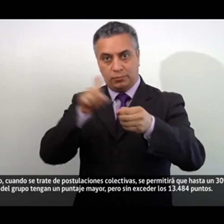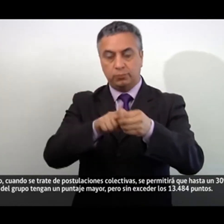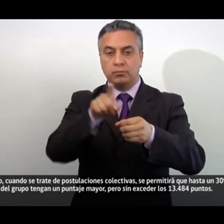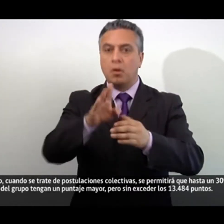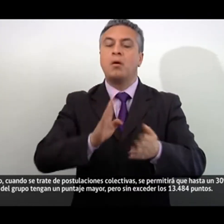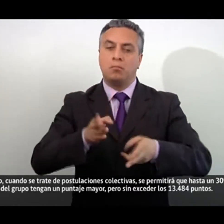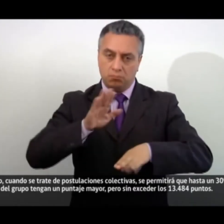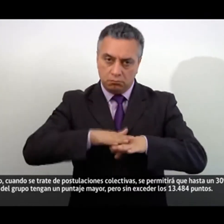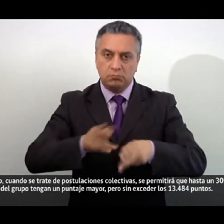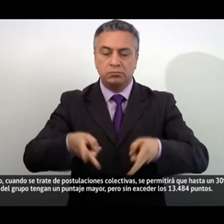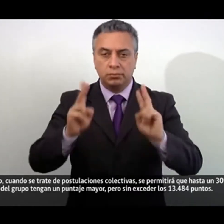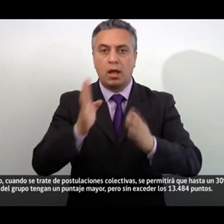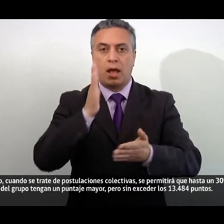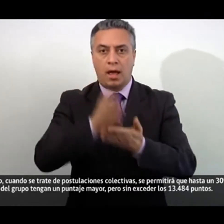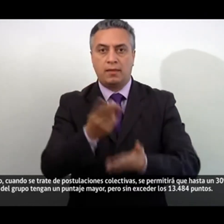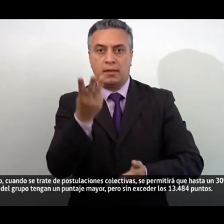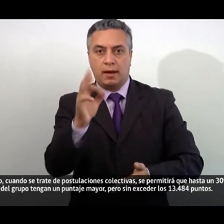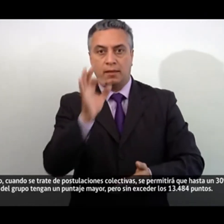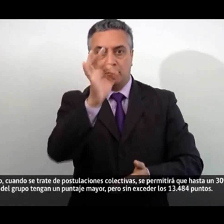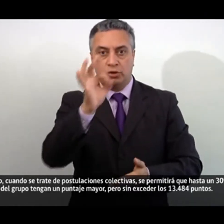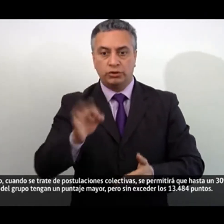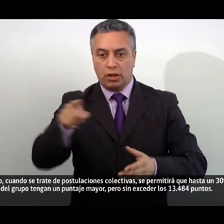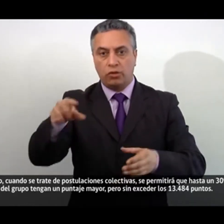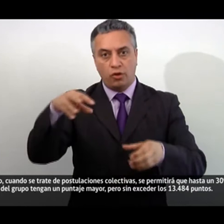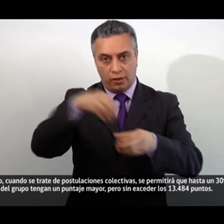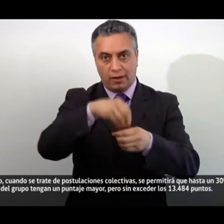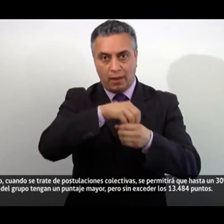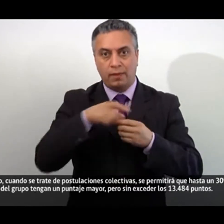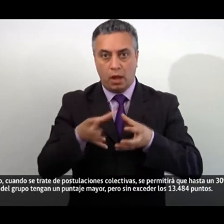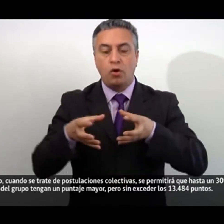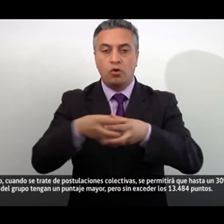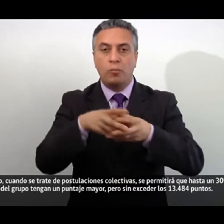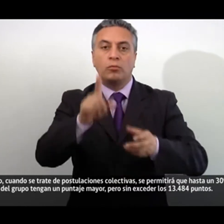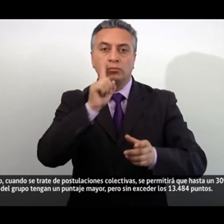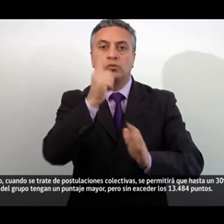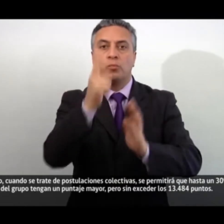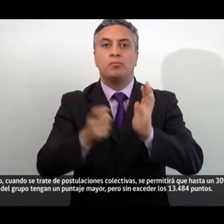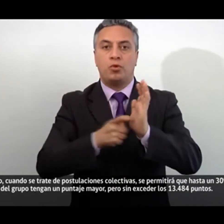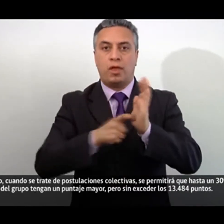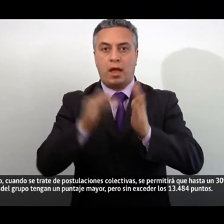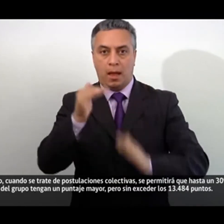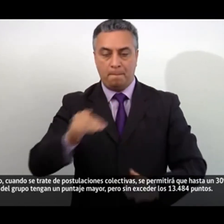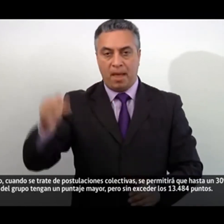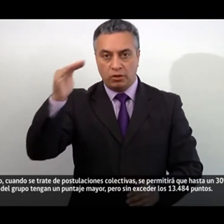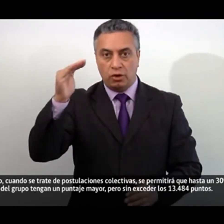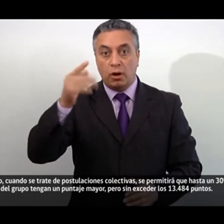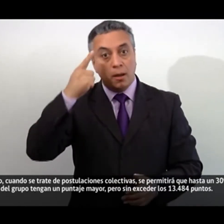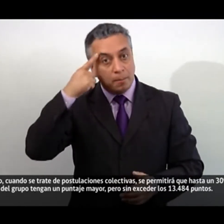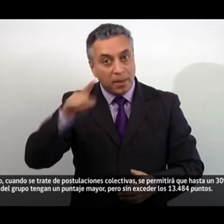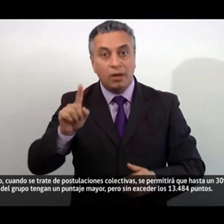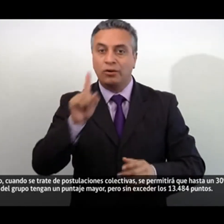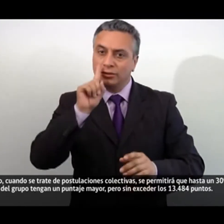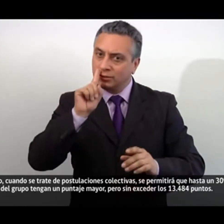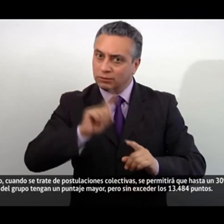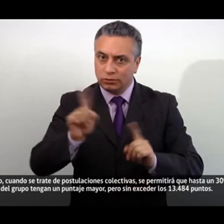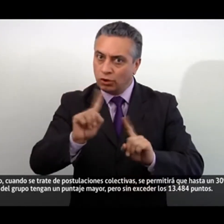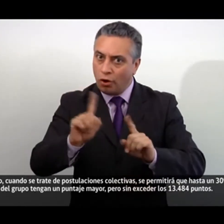un 30% de los integrantes del grupo tengan un puntaje mayor, pero sin exceder los